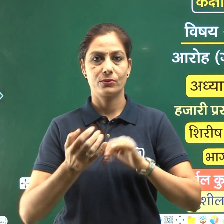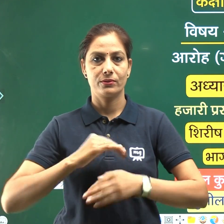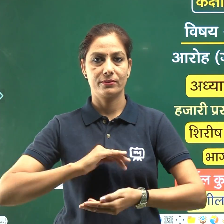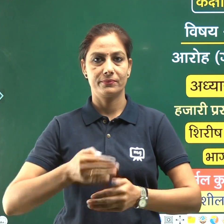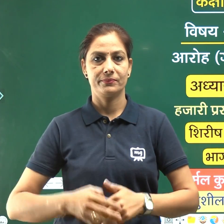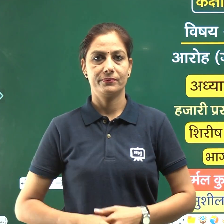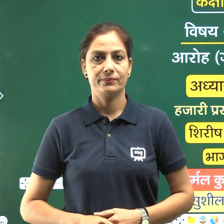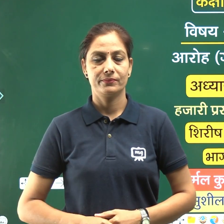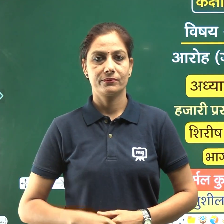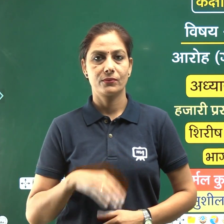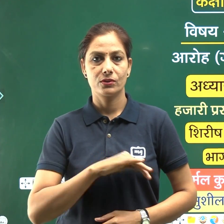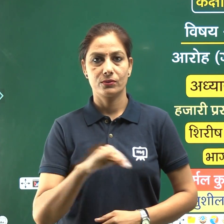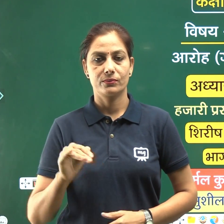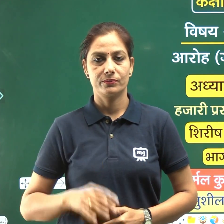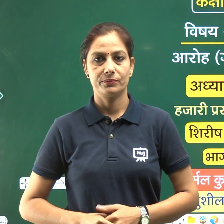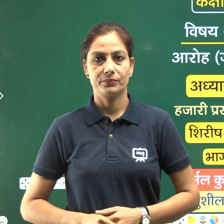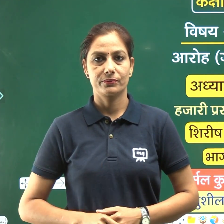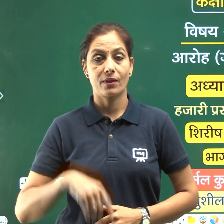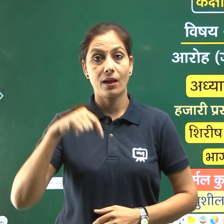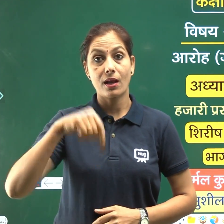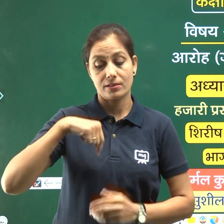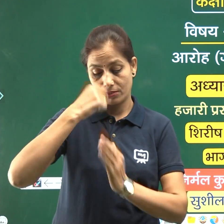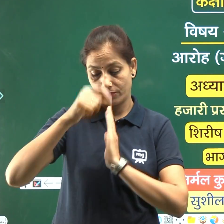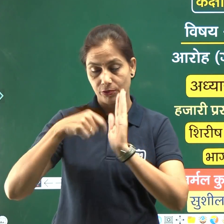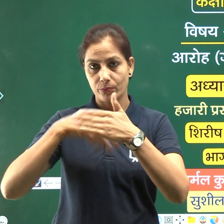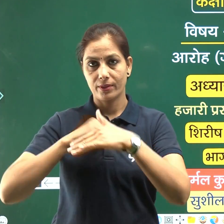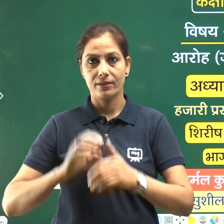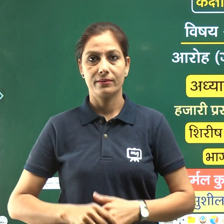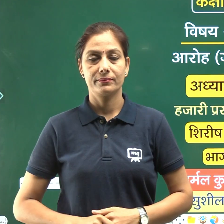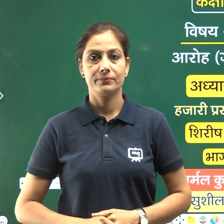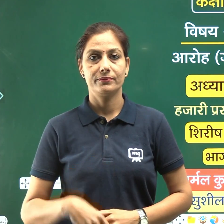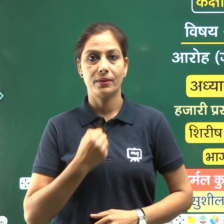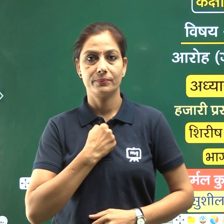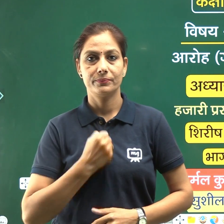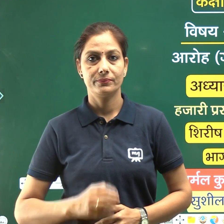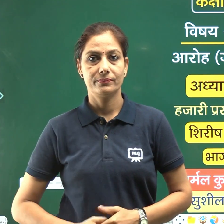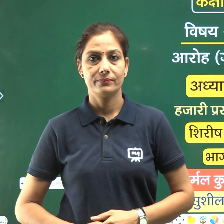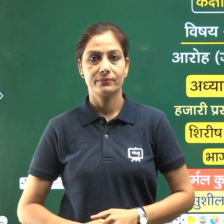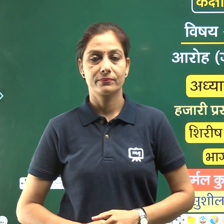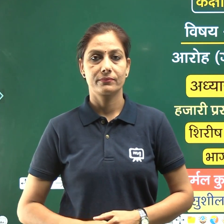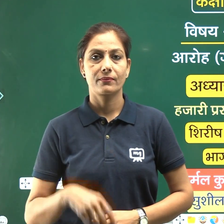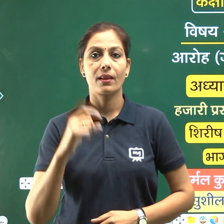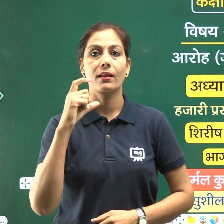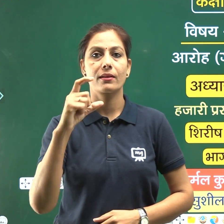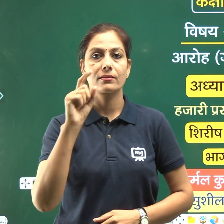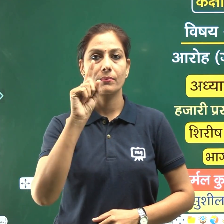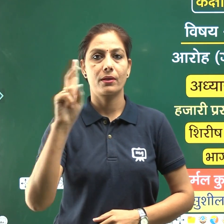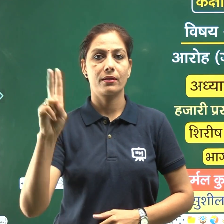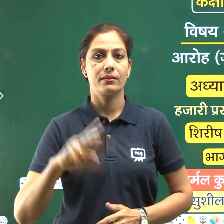चौधरी। बच्चों, आज के वीडियो में हम कक्षा 12